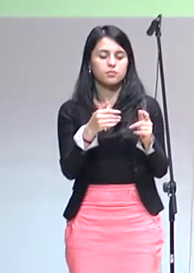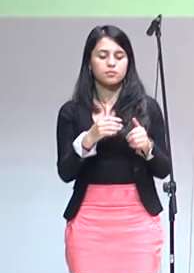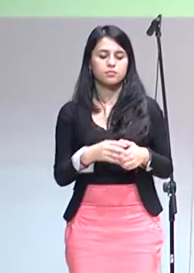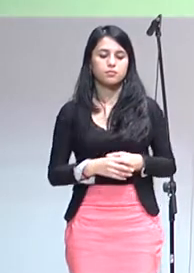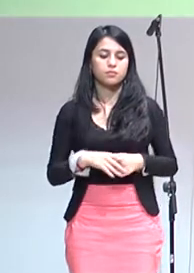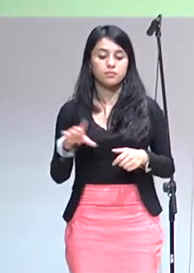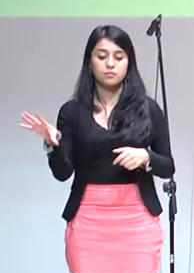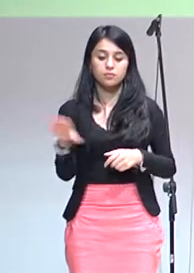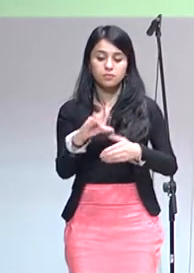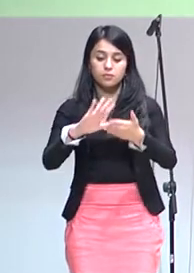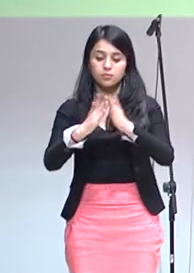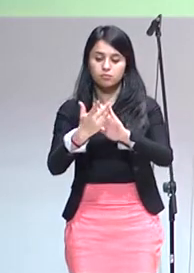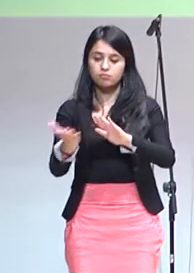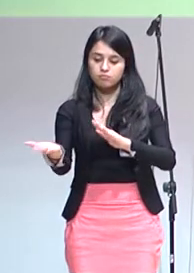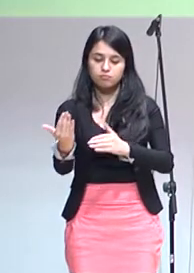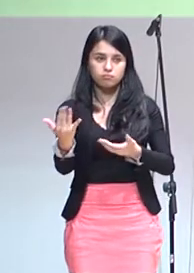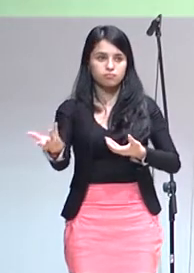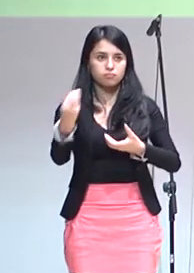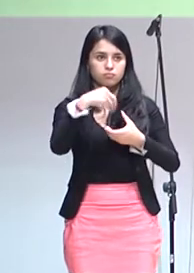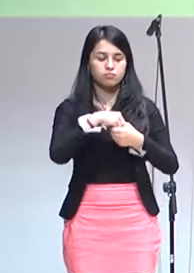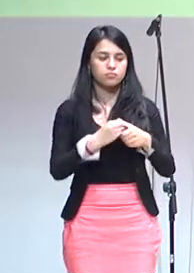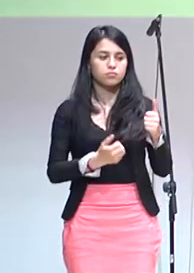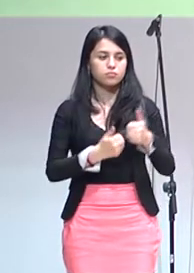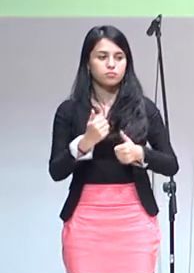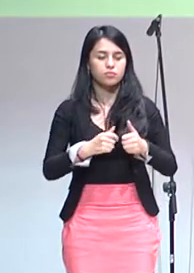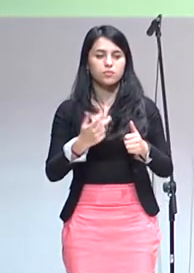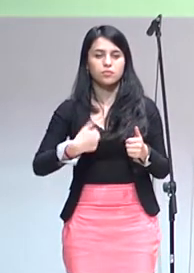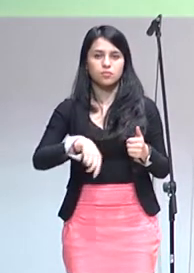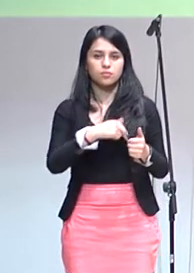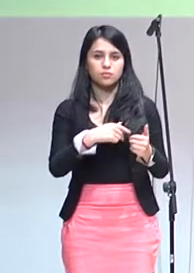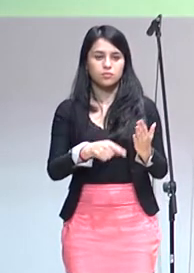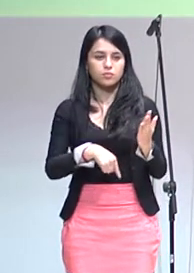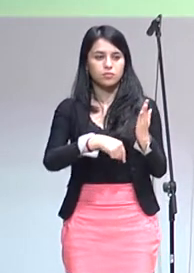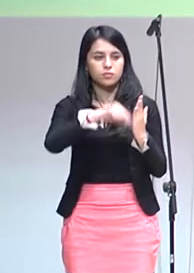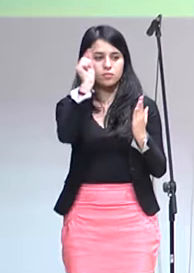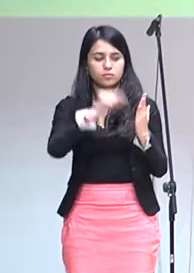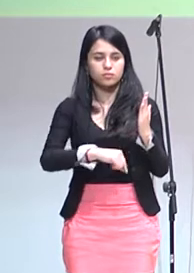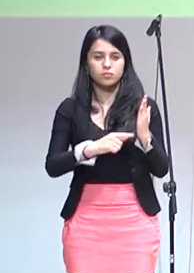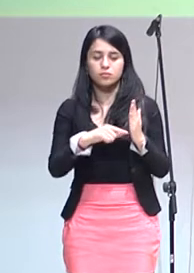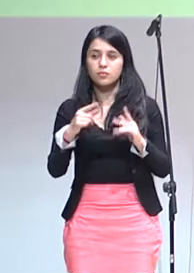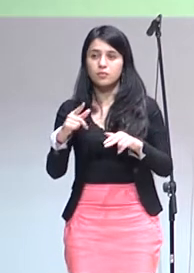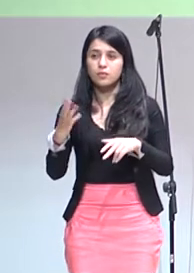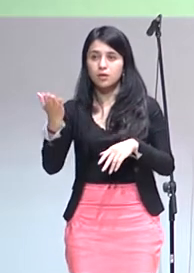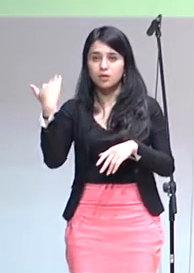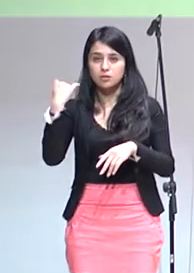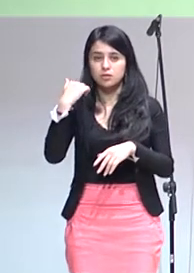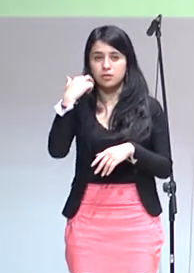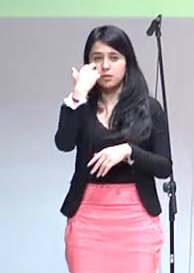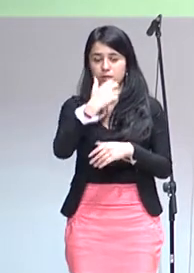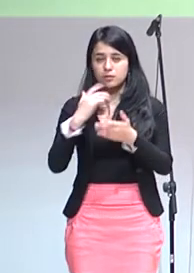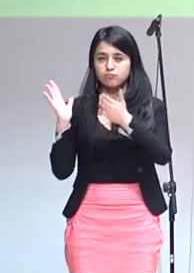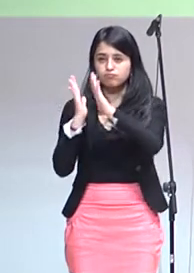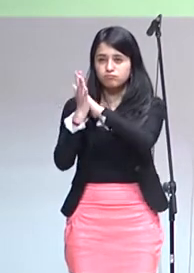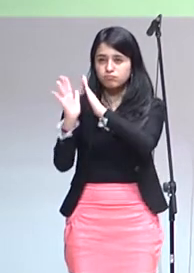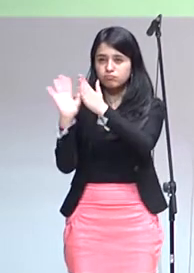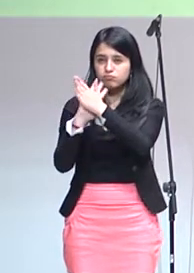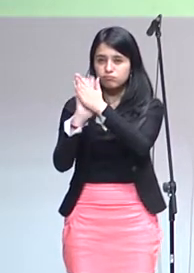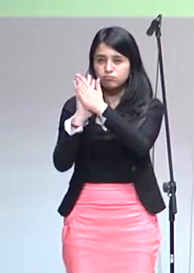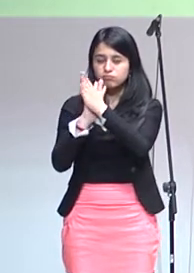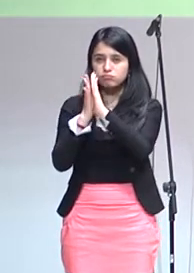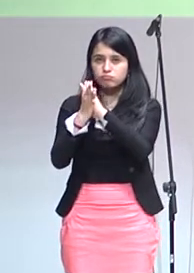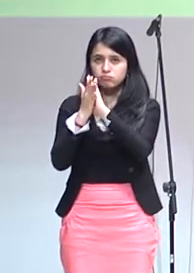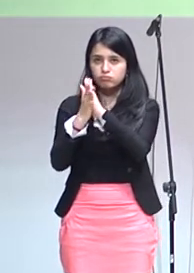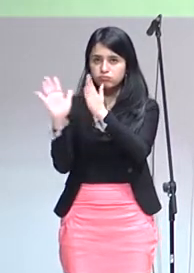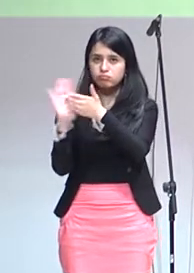para que toda la comunidad se vinculara, fue la de tradición oral, es decir, comenzar a recuperar toda la tradición oral y toda la memoria histórica de la